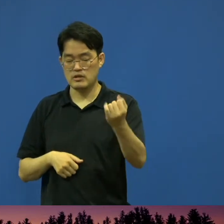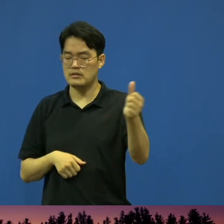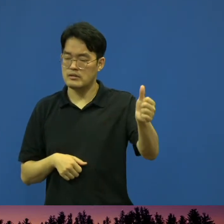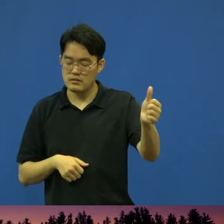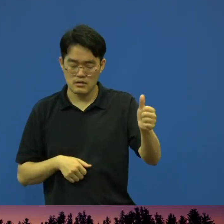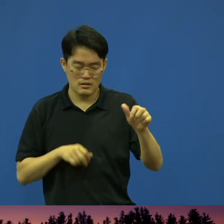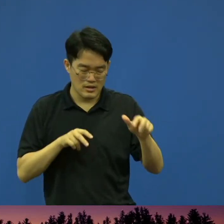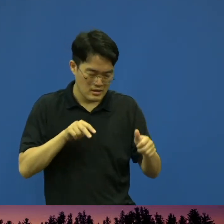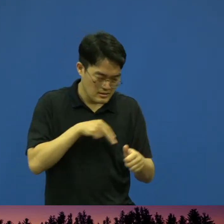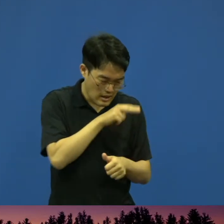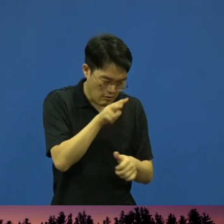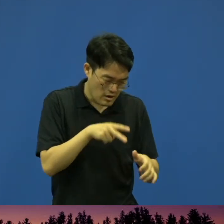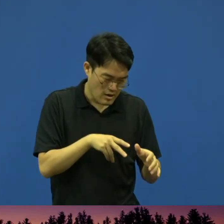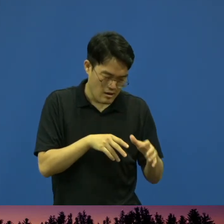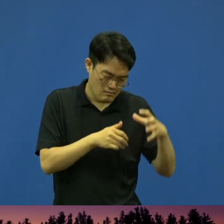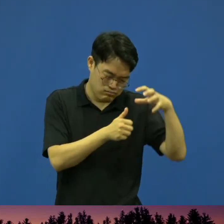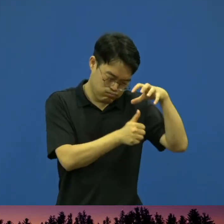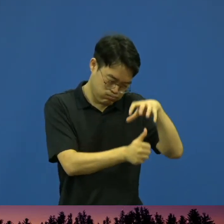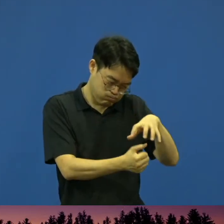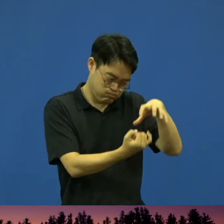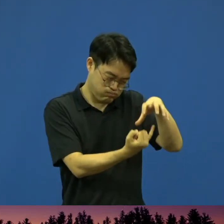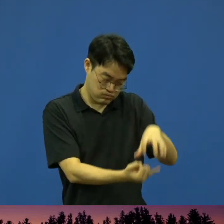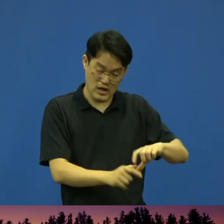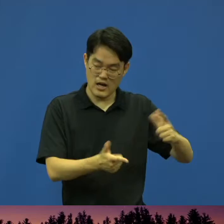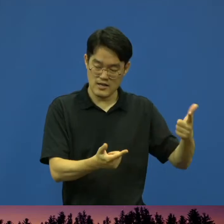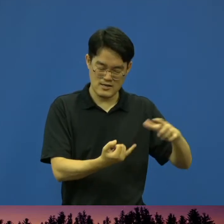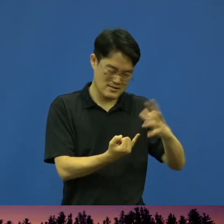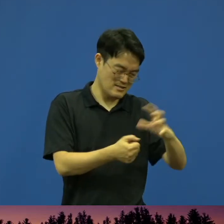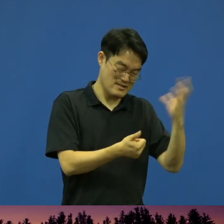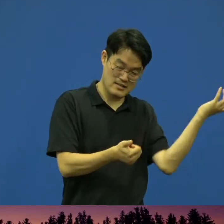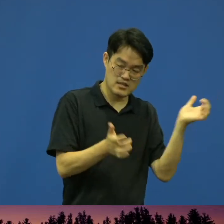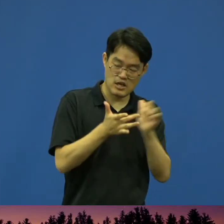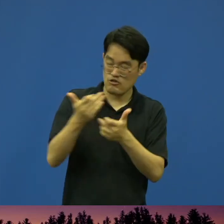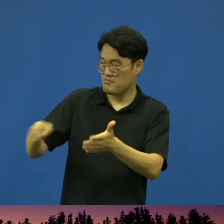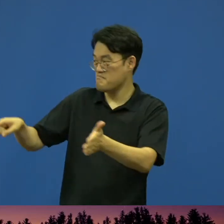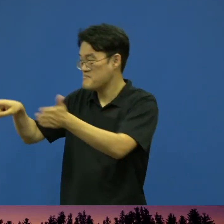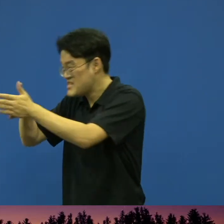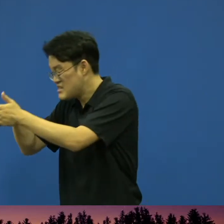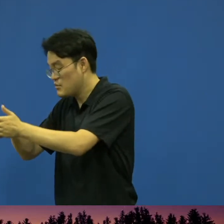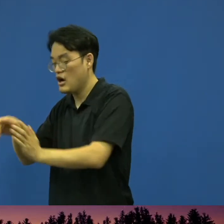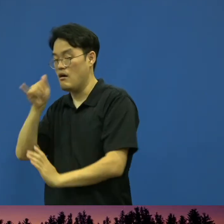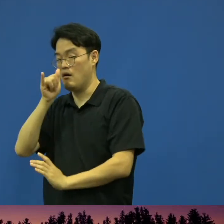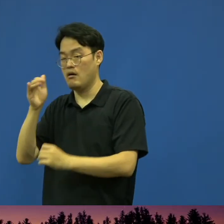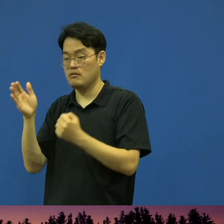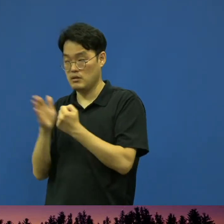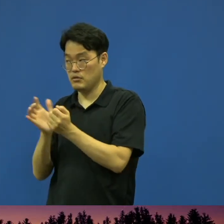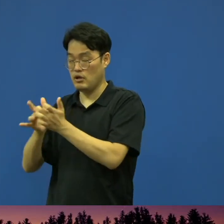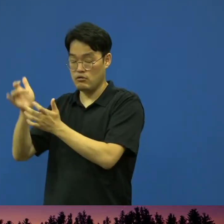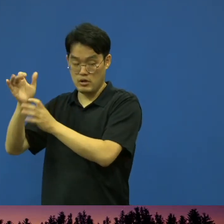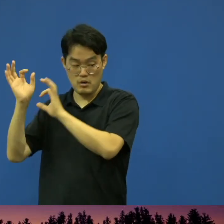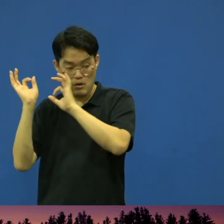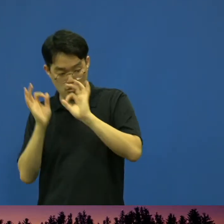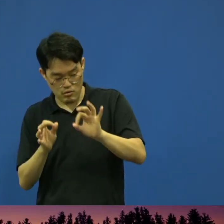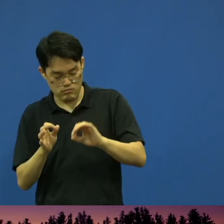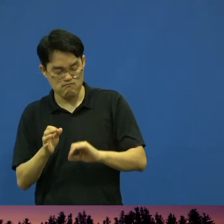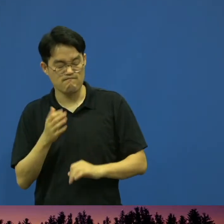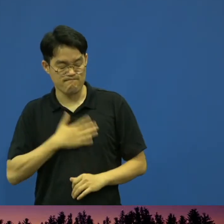믿음이 있었습니다. 그럴 때 주님은 그 믿음의 사람을 향해서 외면치 않고 다림박질을